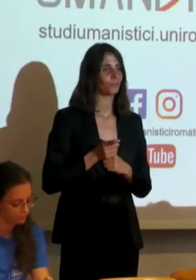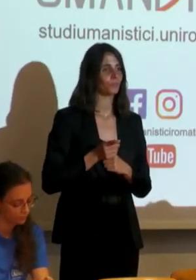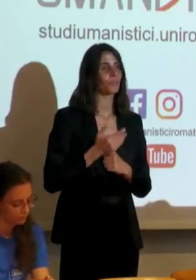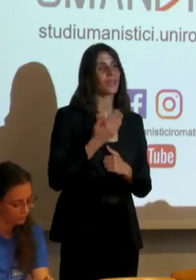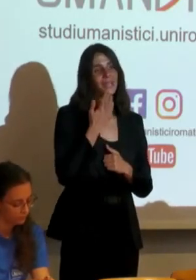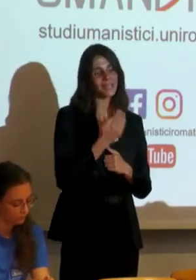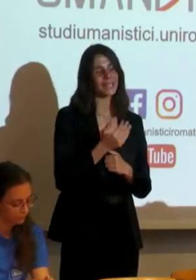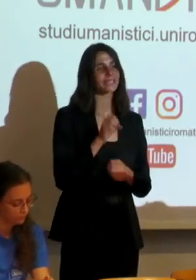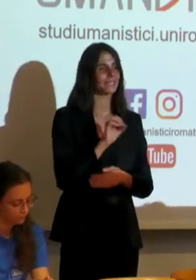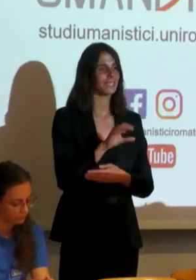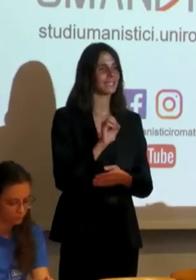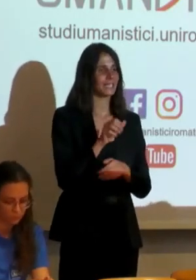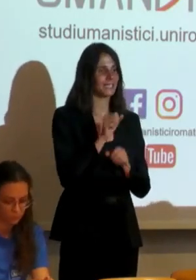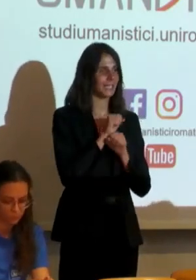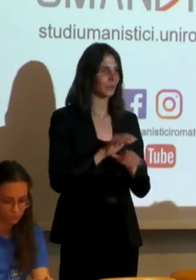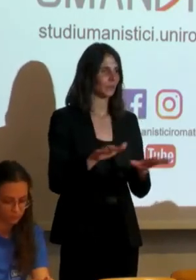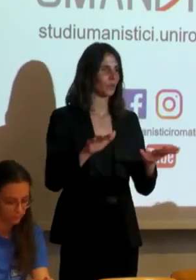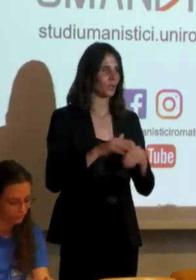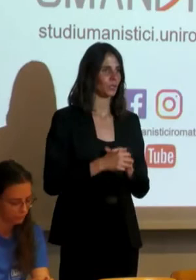didattica.